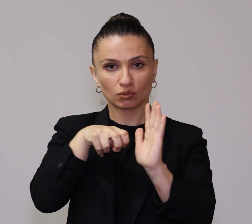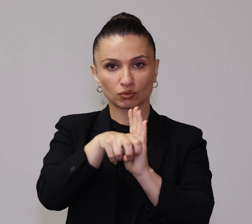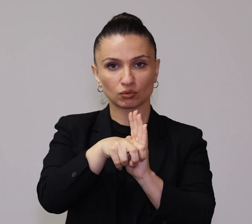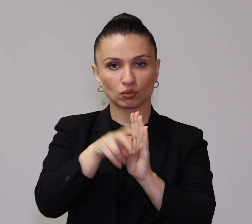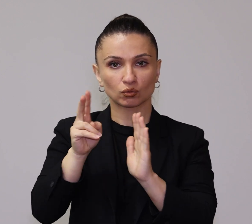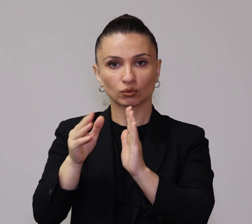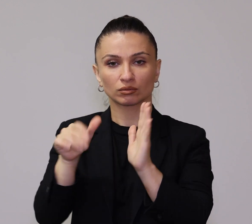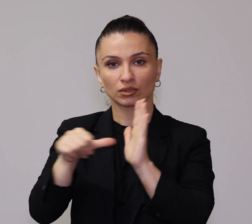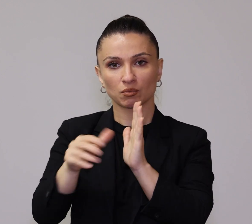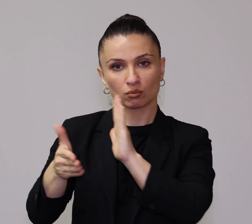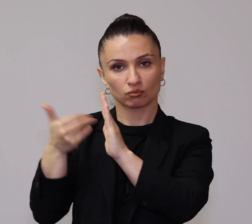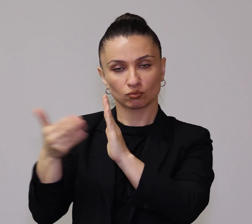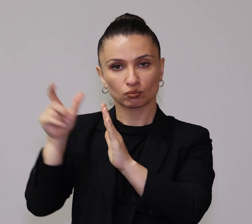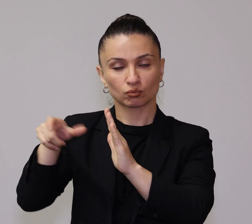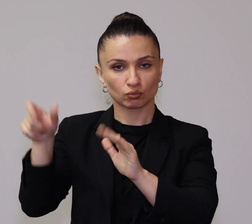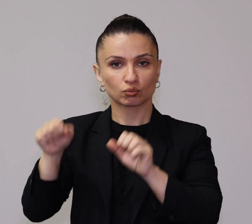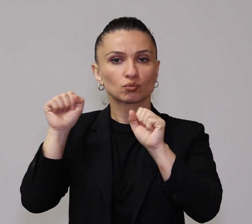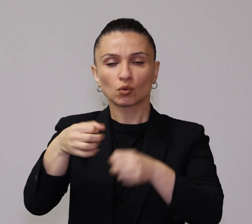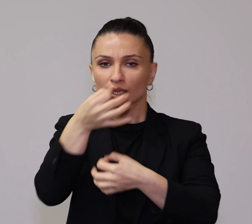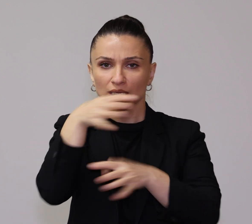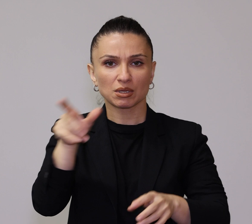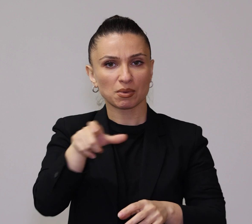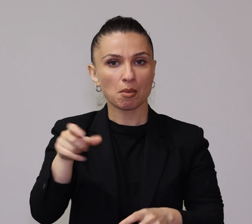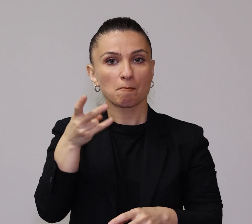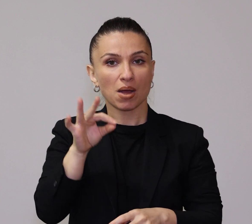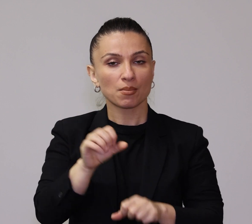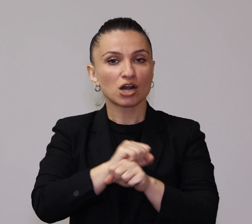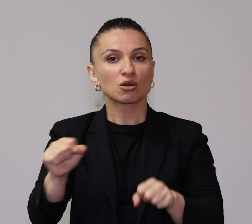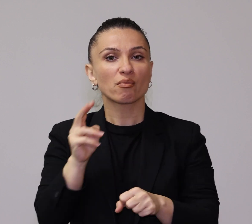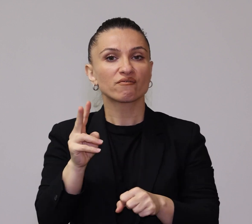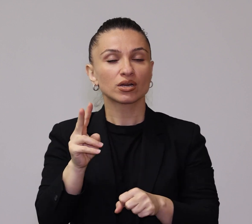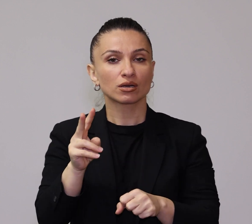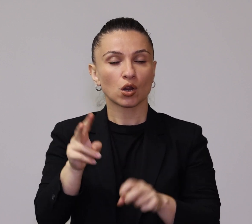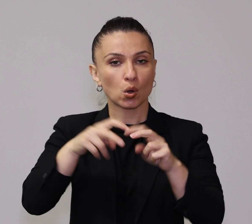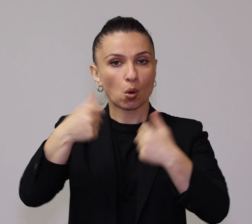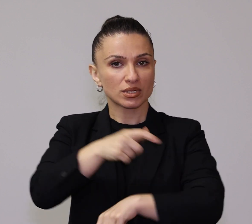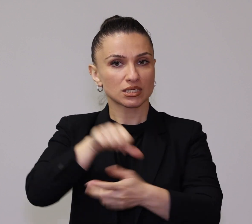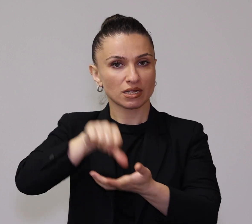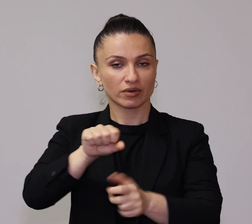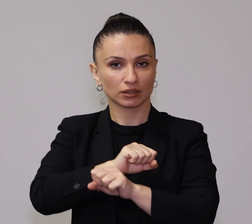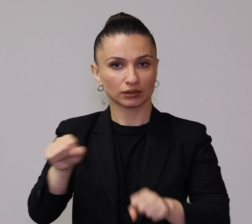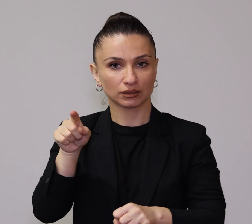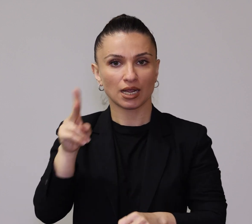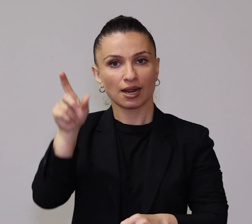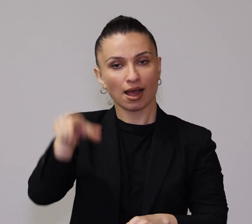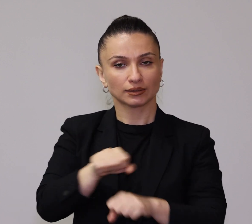კაბინაში დასახმარებლად მოიწვიოთ ნებისმიერი პირი, გარდა საარჩევნო კომისიის წევრისა, კანდიდატისა,